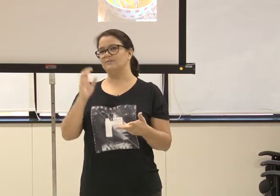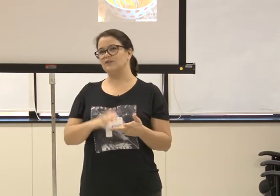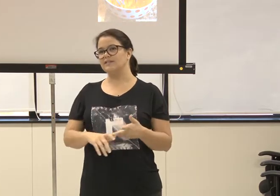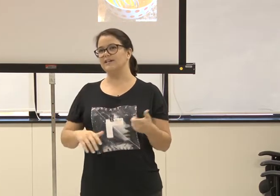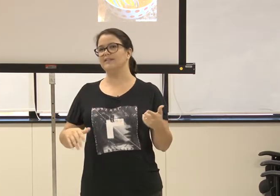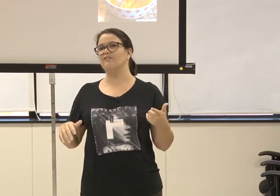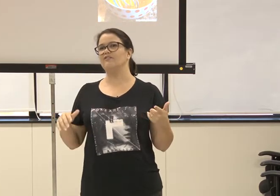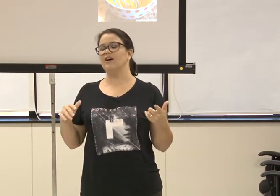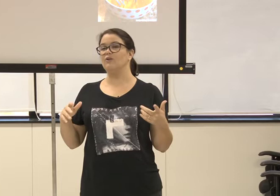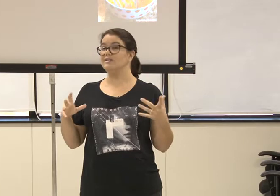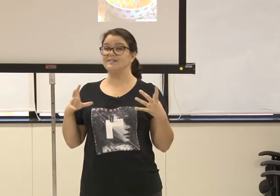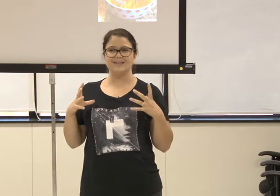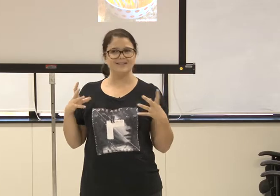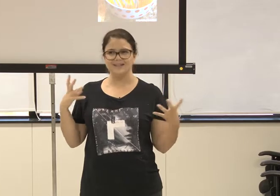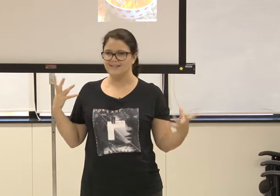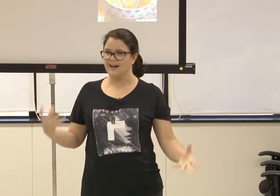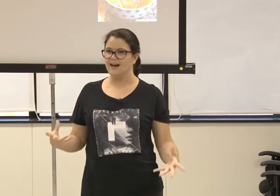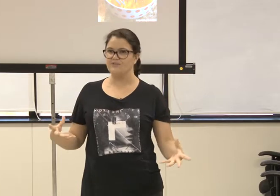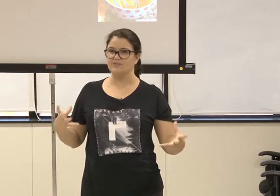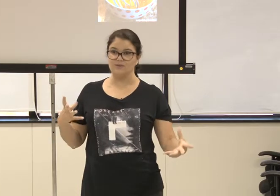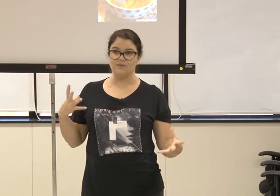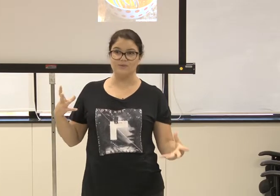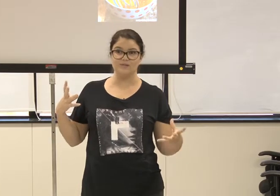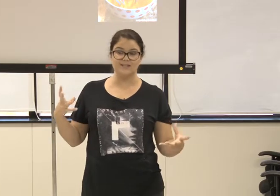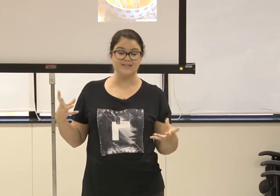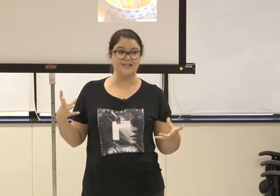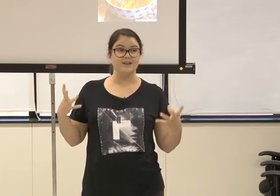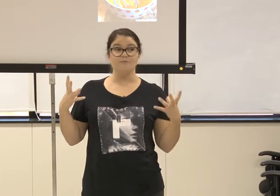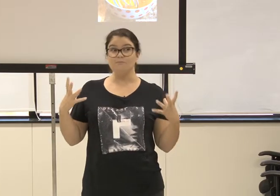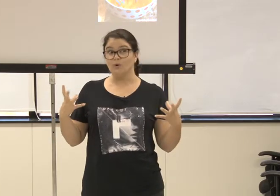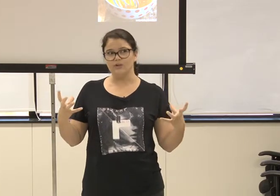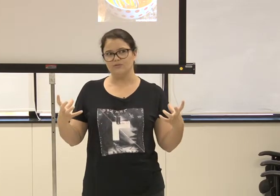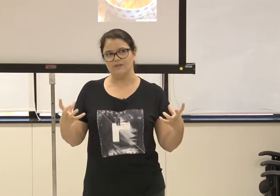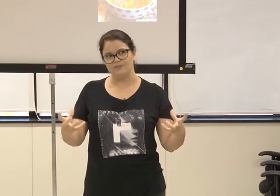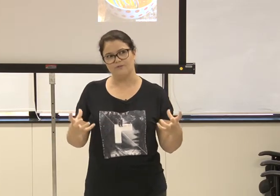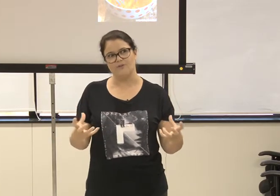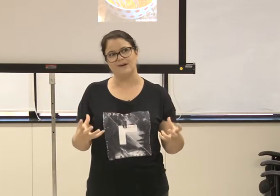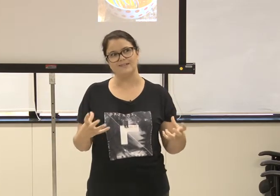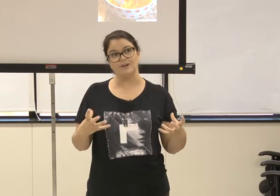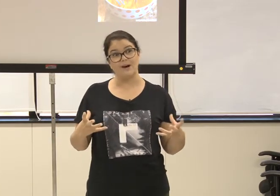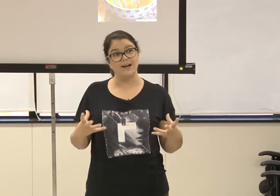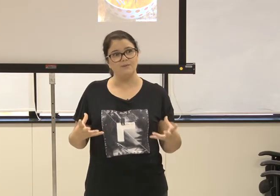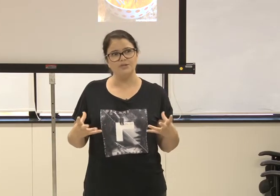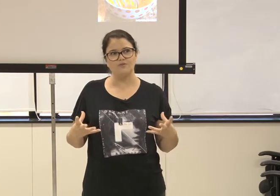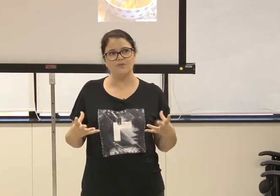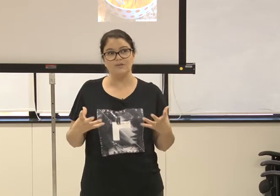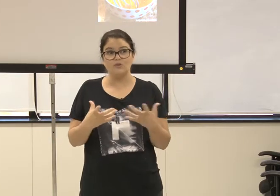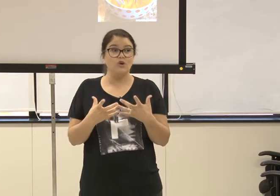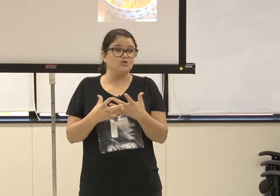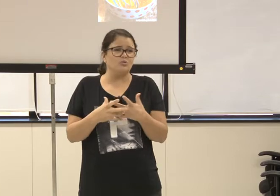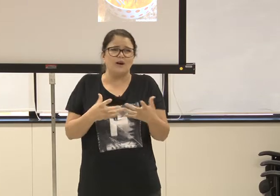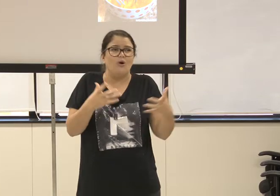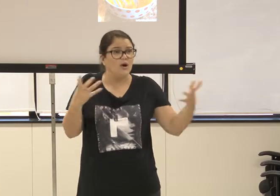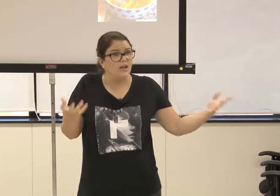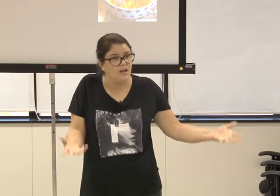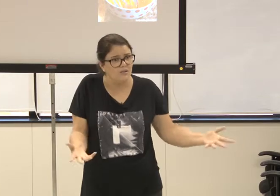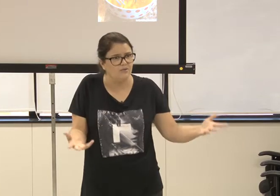pessoas que andavam na rua, desnecessário, são informações assim, muita informação, uma gama de informação de um lugar horrível,